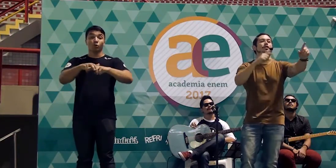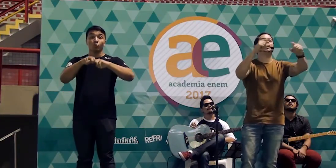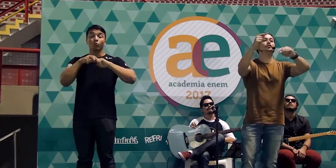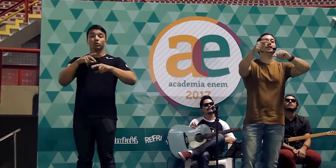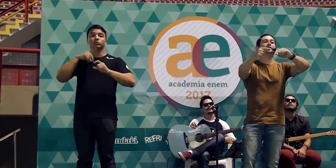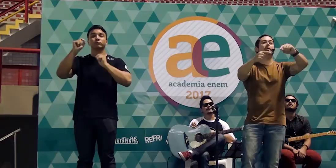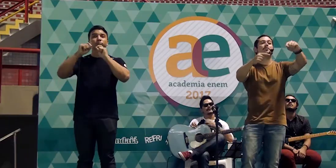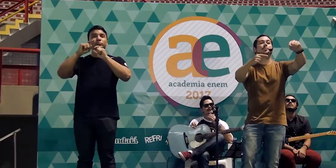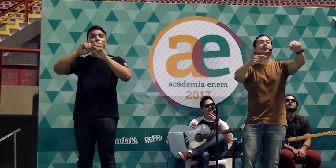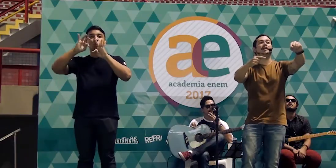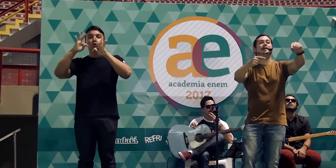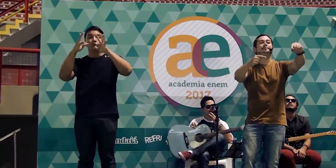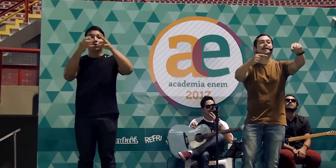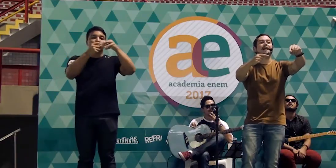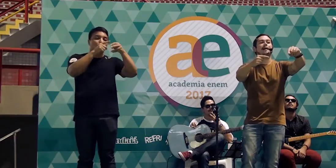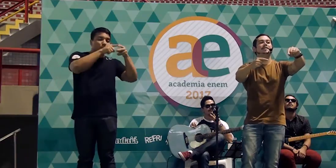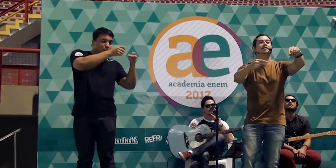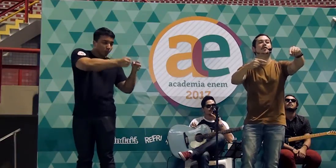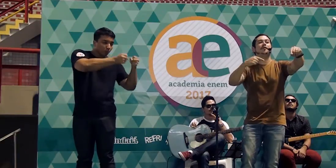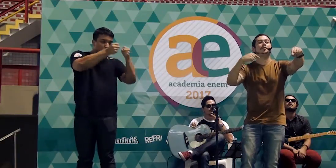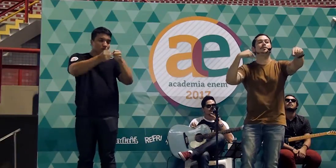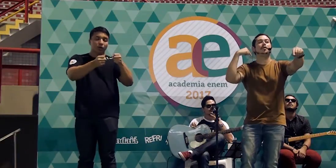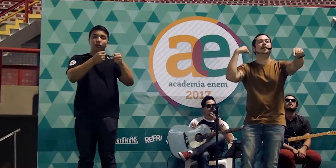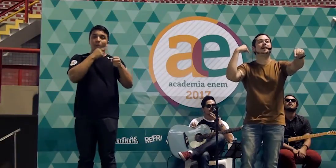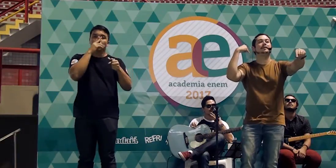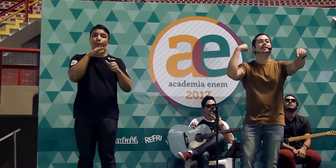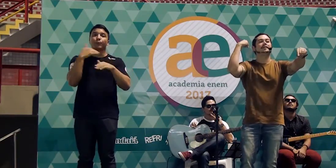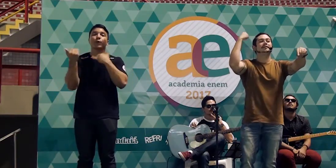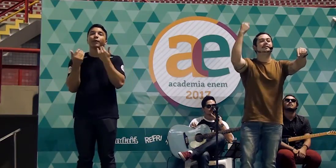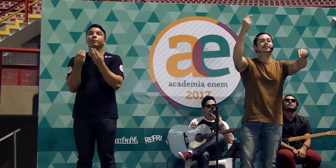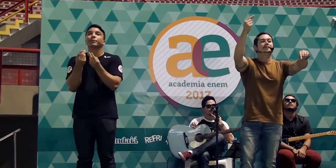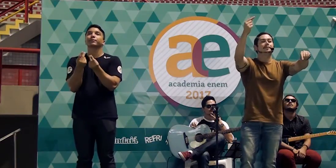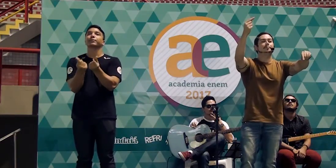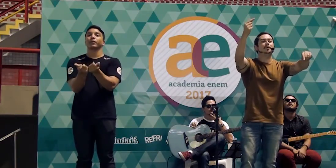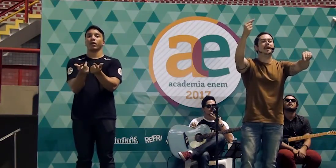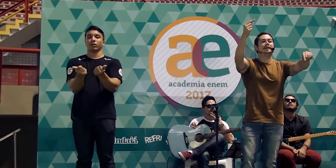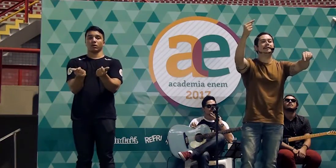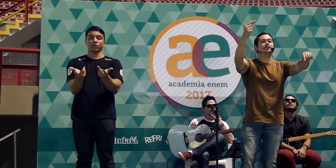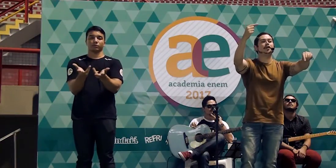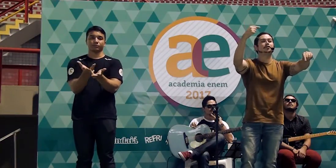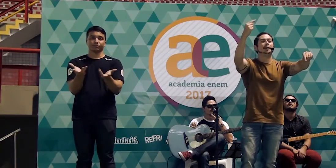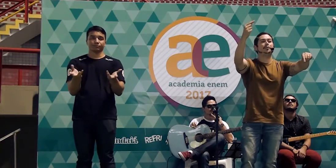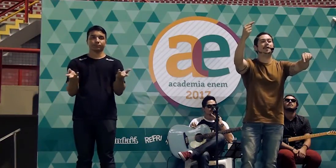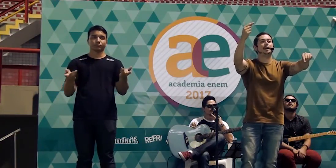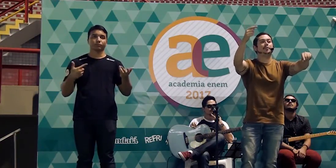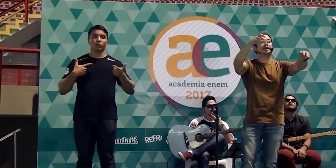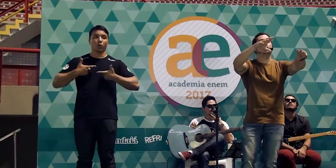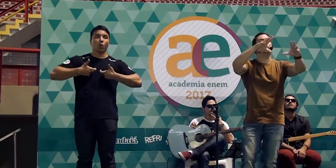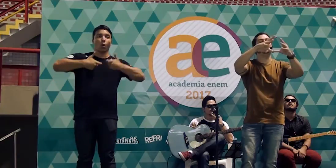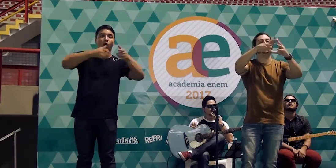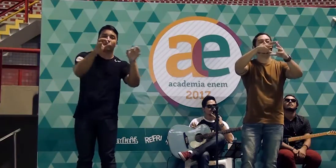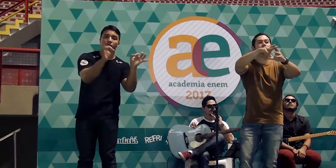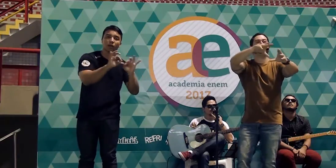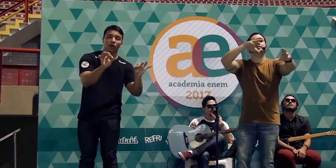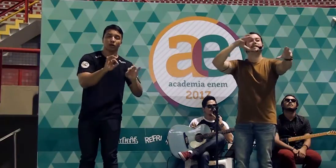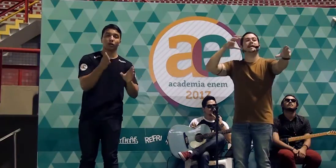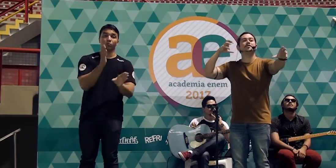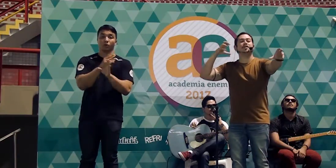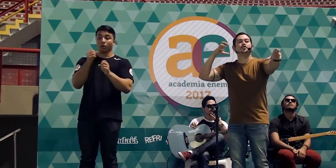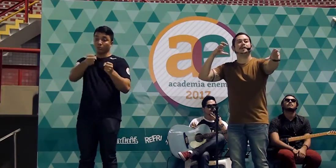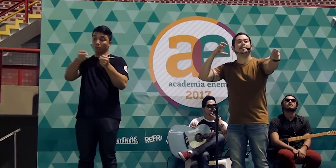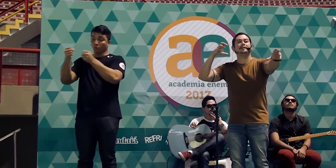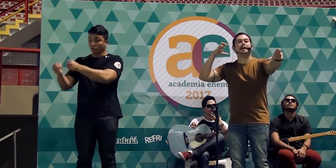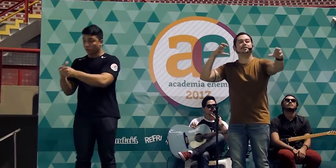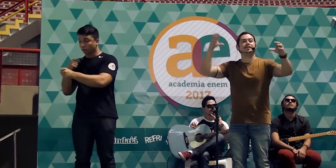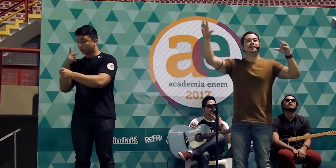ele questiona que toda forma de poder acaba sendo uma forma de morrer por nada, de lutar por nada, porque o poder, se